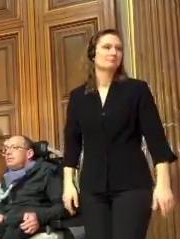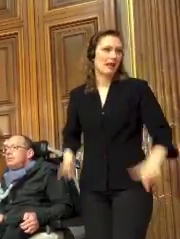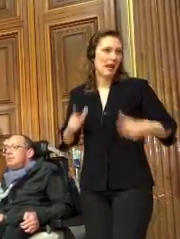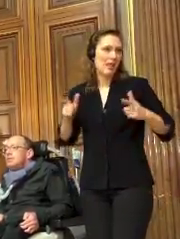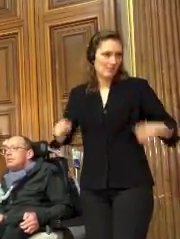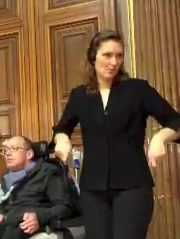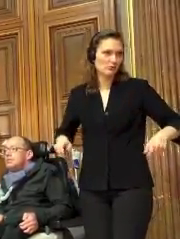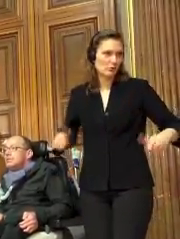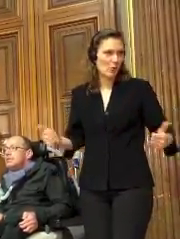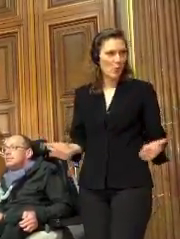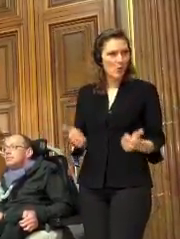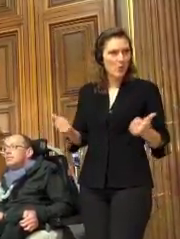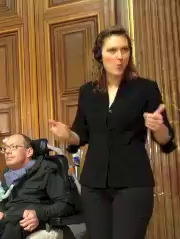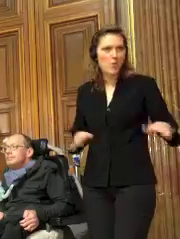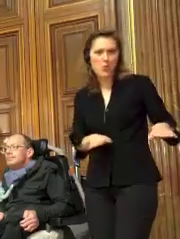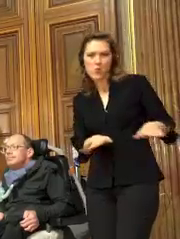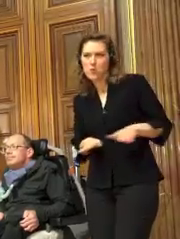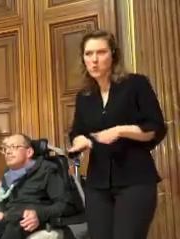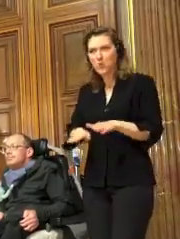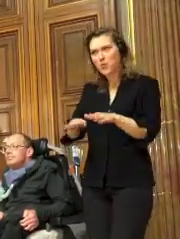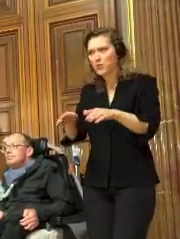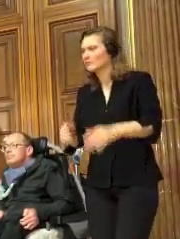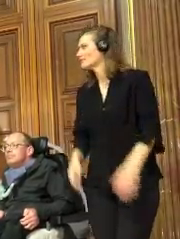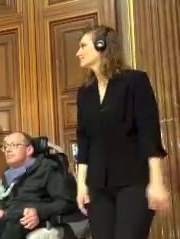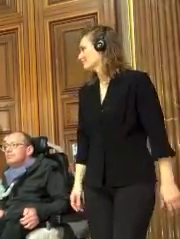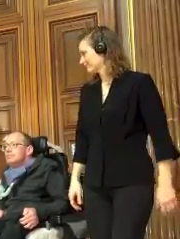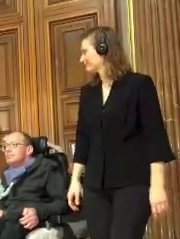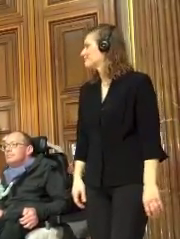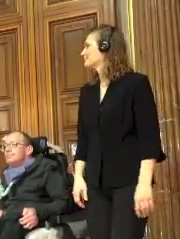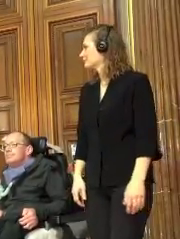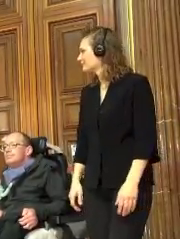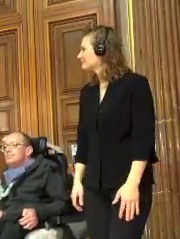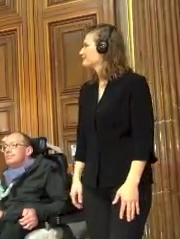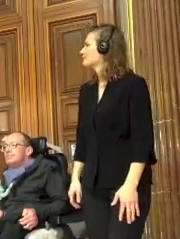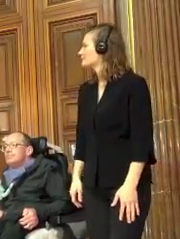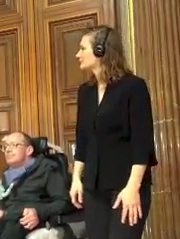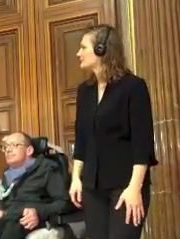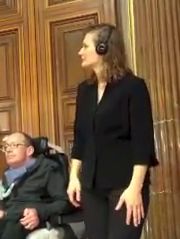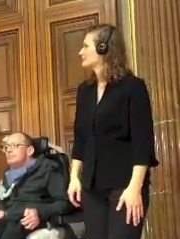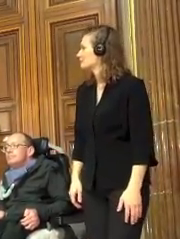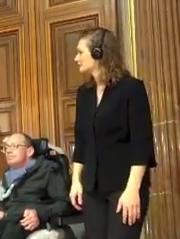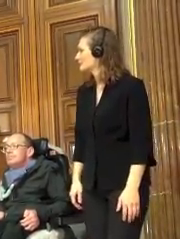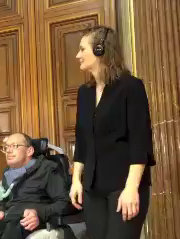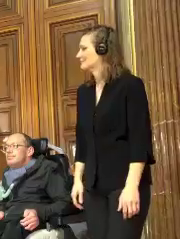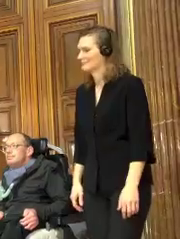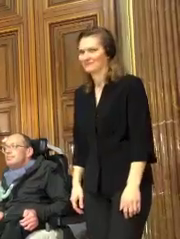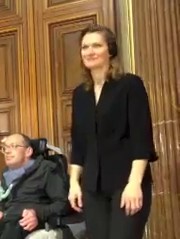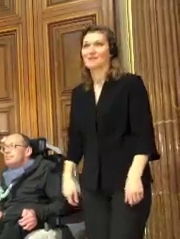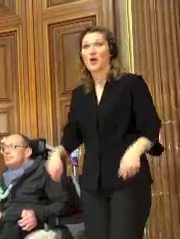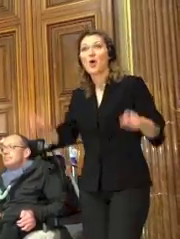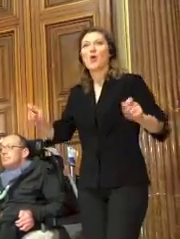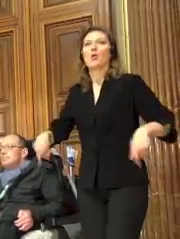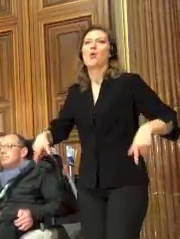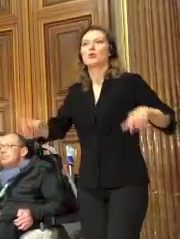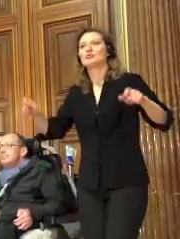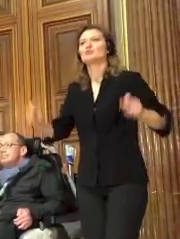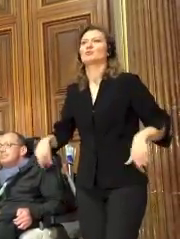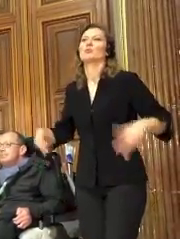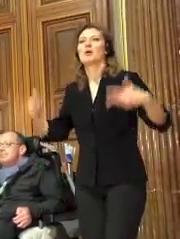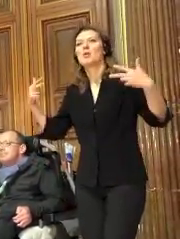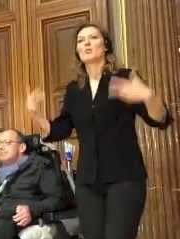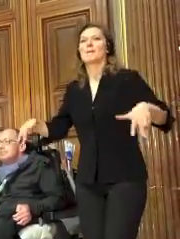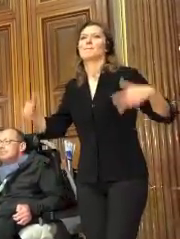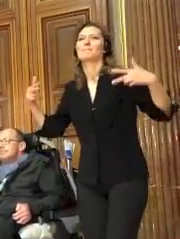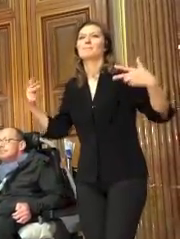Leben im Rollstuhl kessert. Das ist der Rollstuhl-Wack. Wir wollen die Fahrräder im ganzen Weg. Roll,